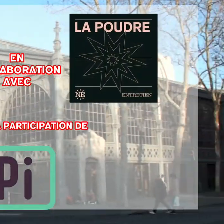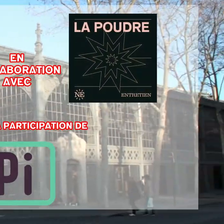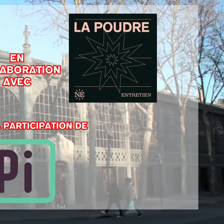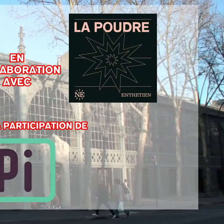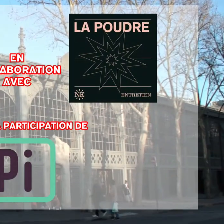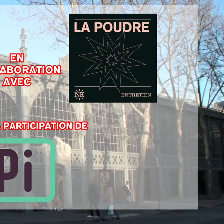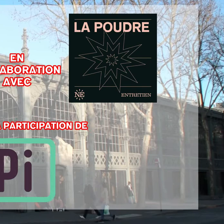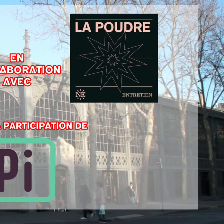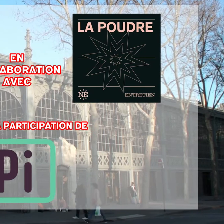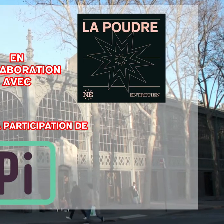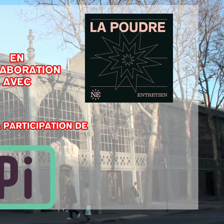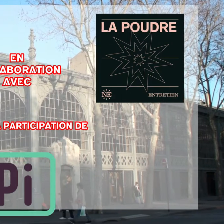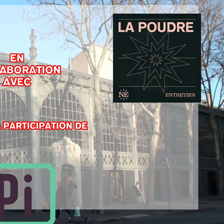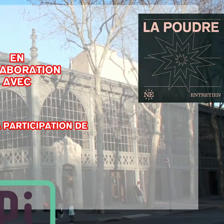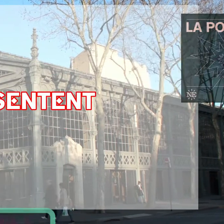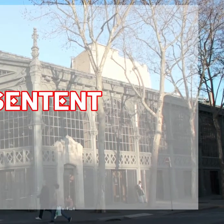Musique